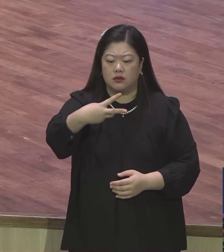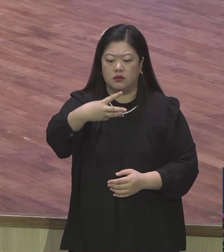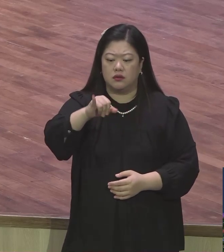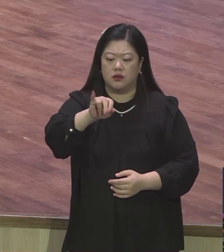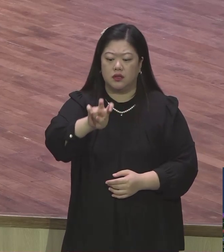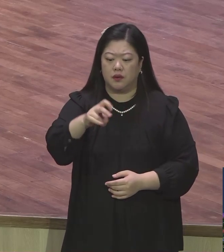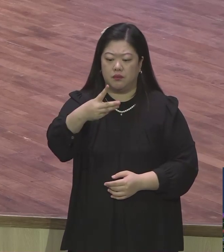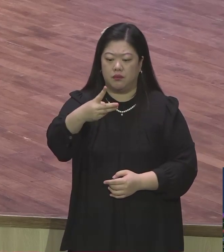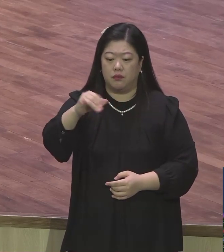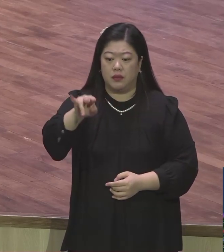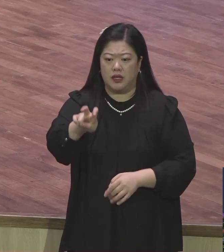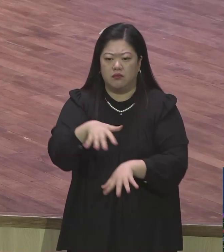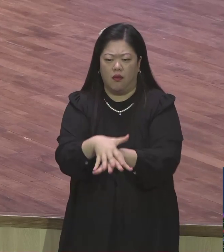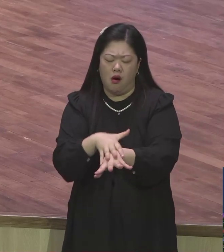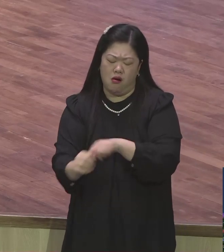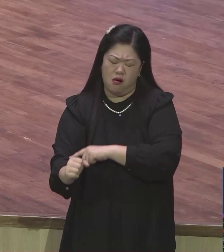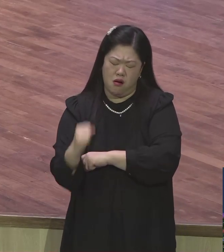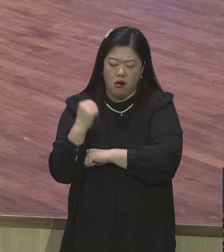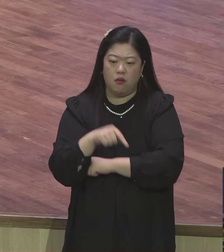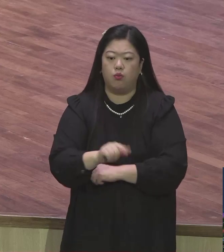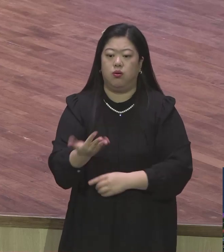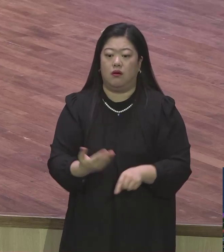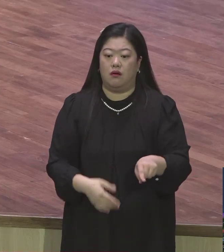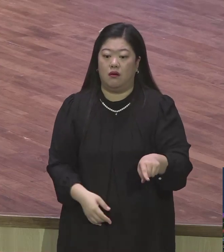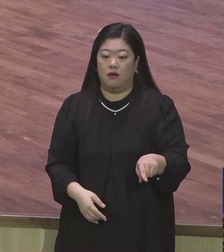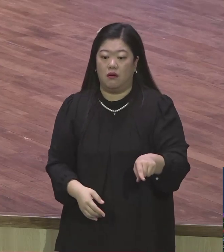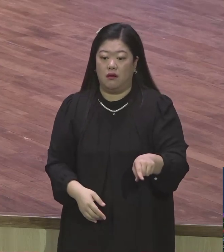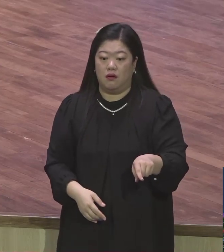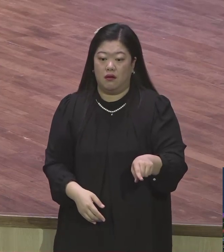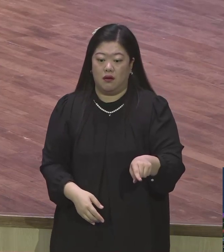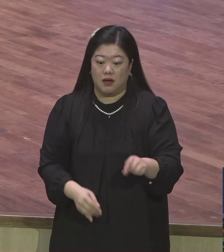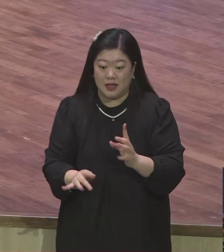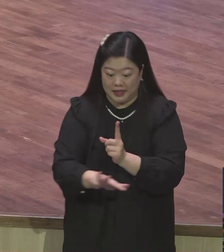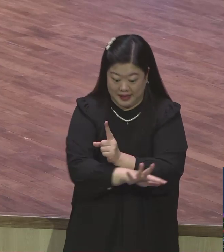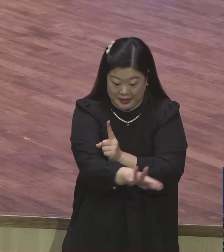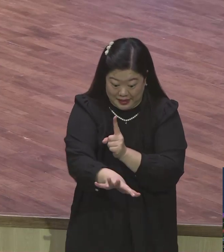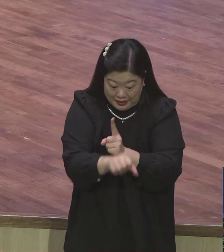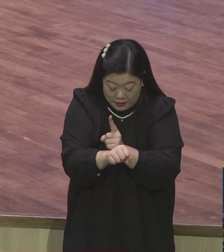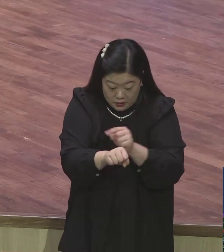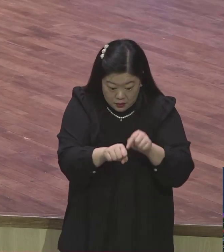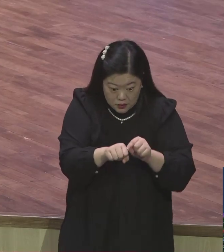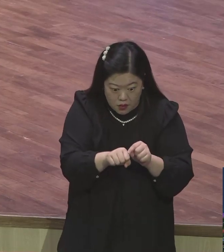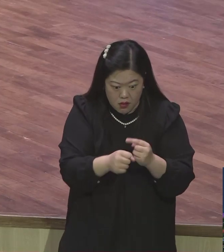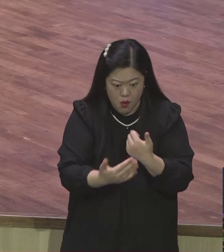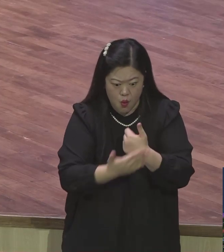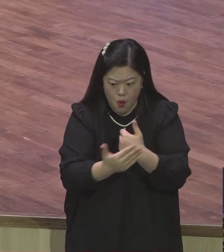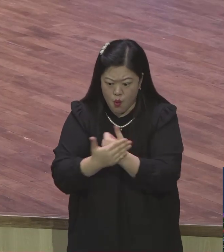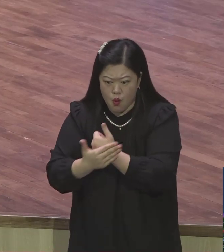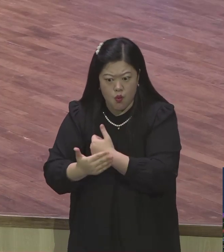하나님의 나라를 확장해 나가는 환상적 영적 드림팀.